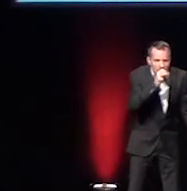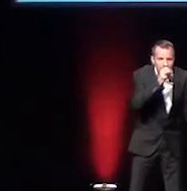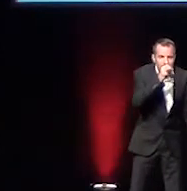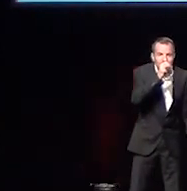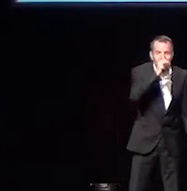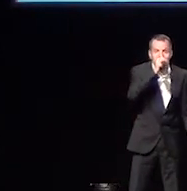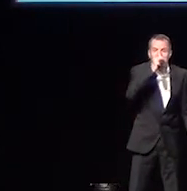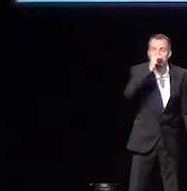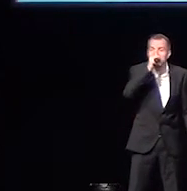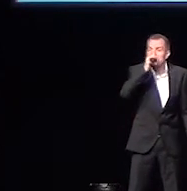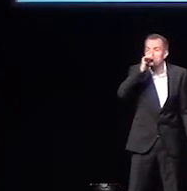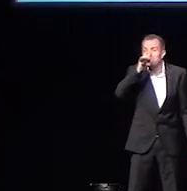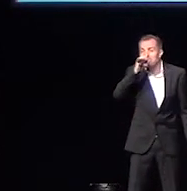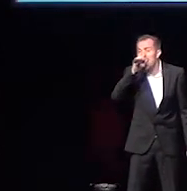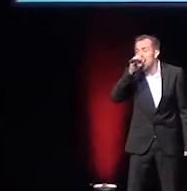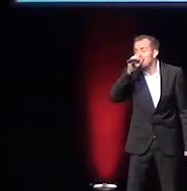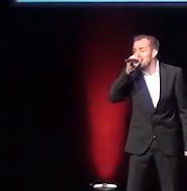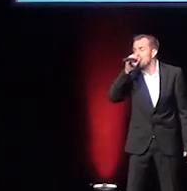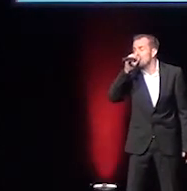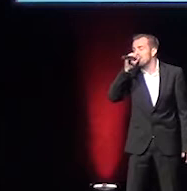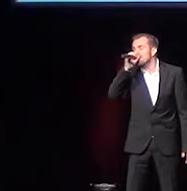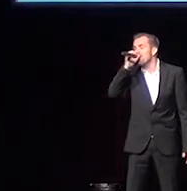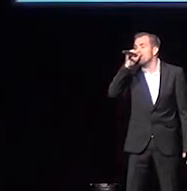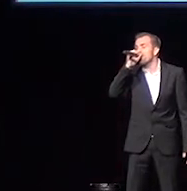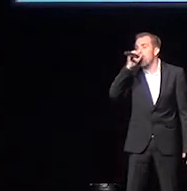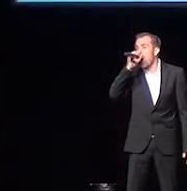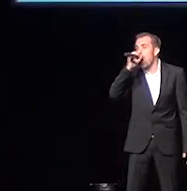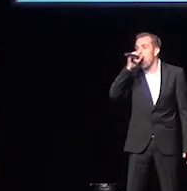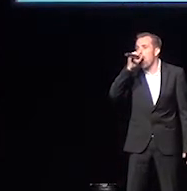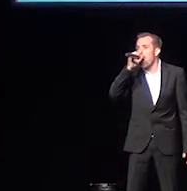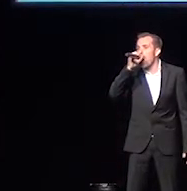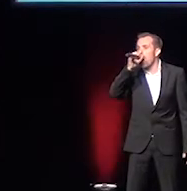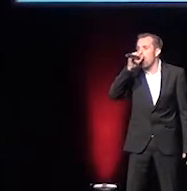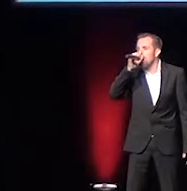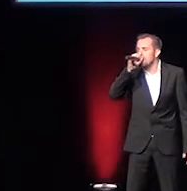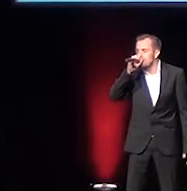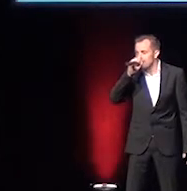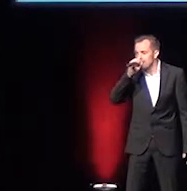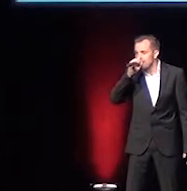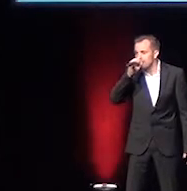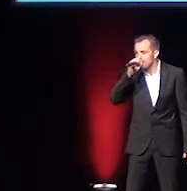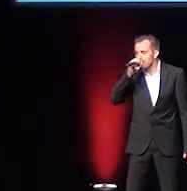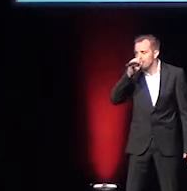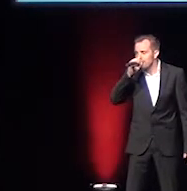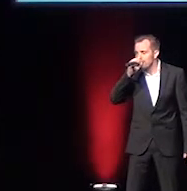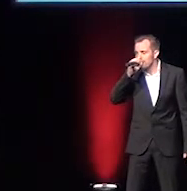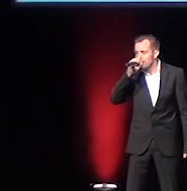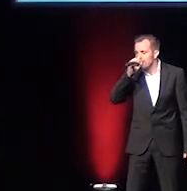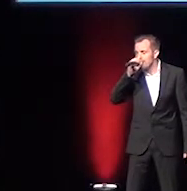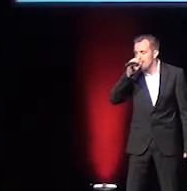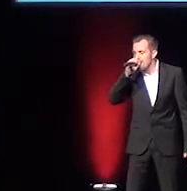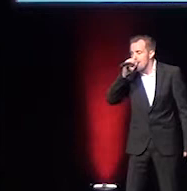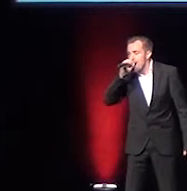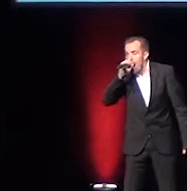Wir packen unsere sieben Sachen und ziehen fort.